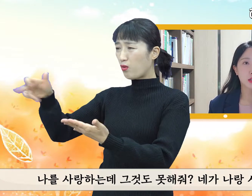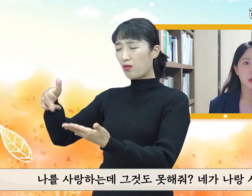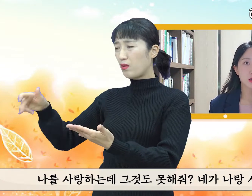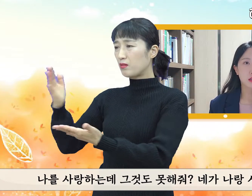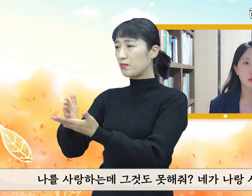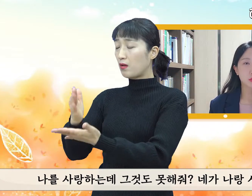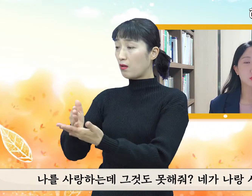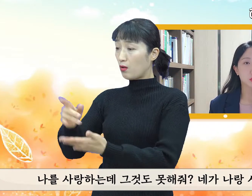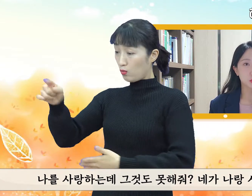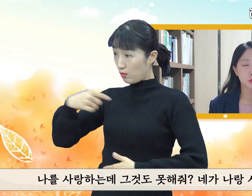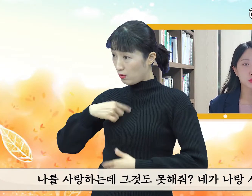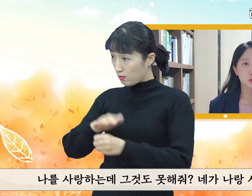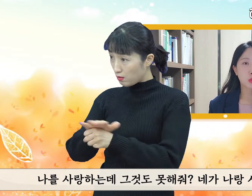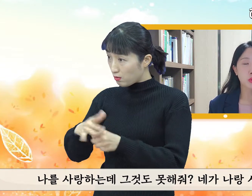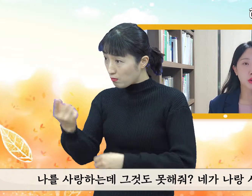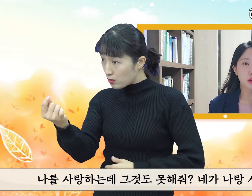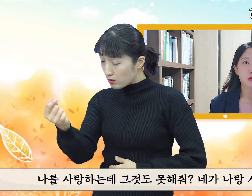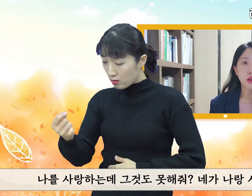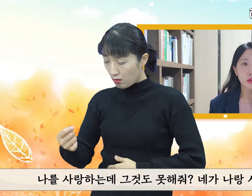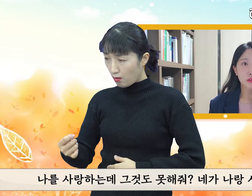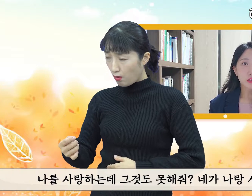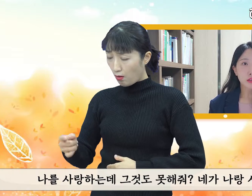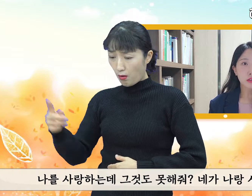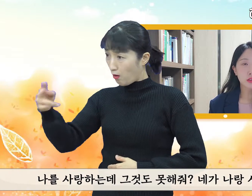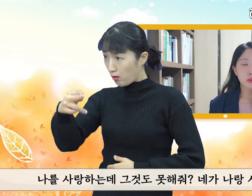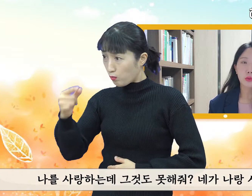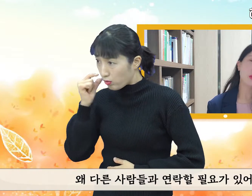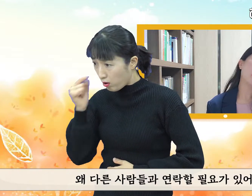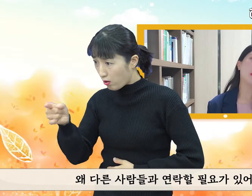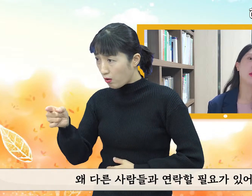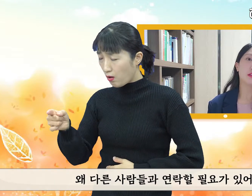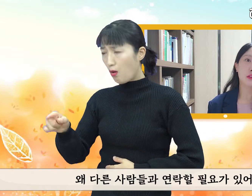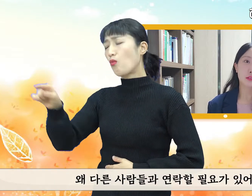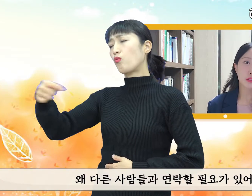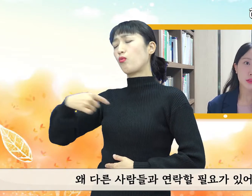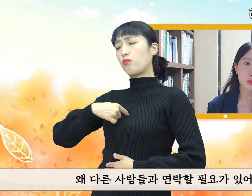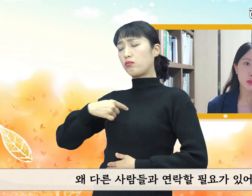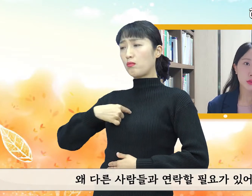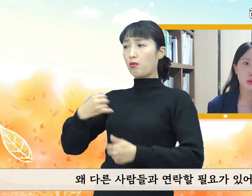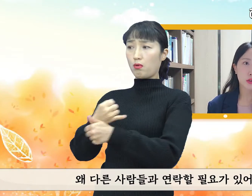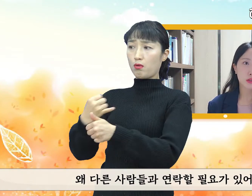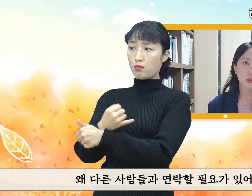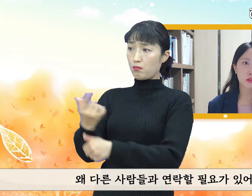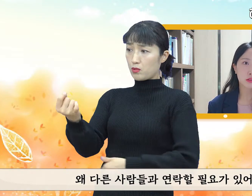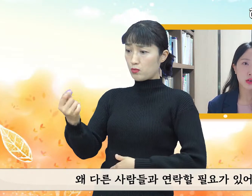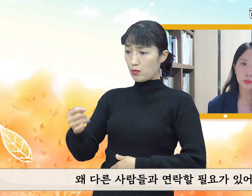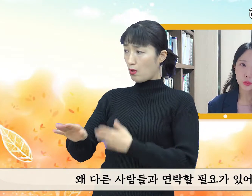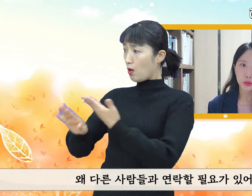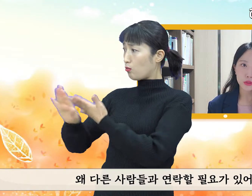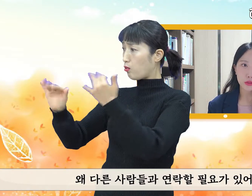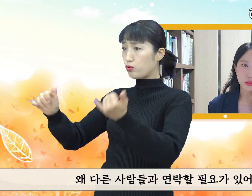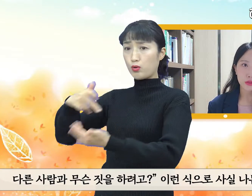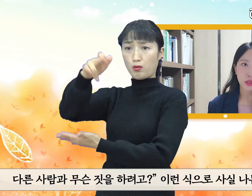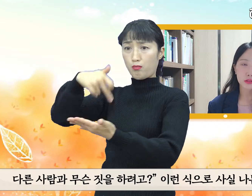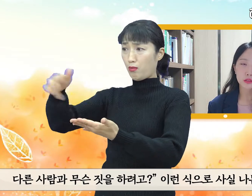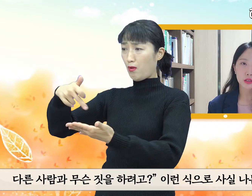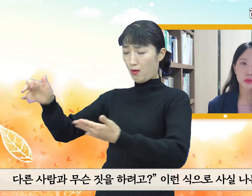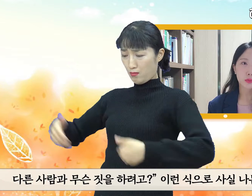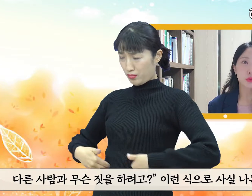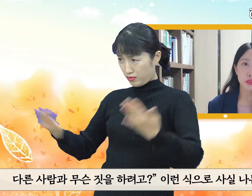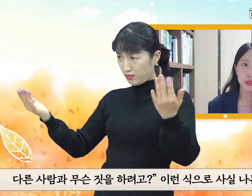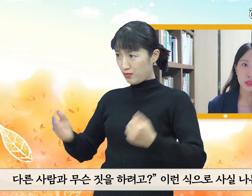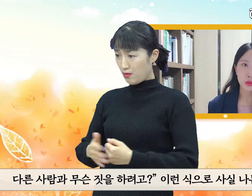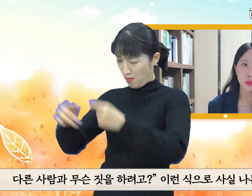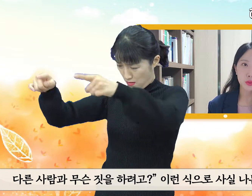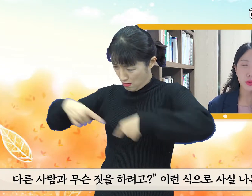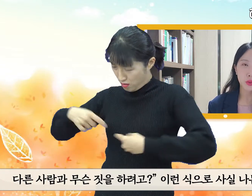사랑하는데 그것도 못해줘? 그리고 너가 나랑 사귀는데 왜 다른 사람이랑 연락을 할 필요가 있어? 다른 사람이랑